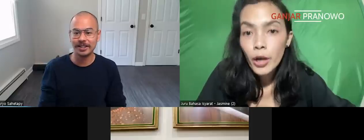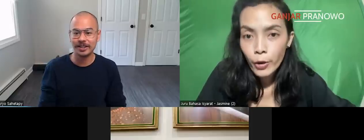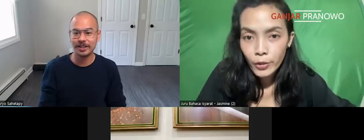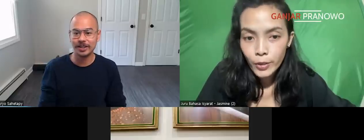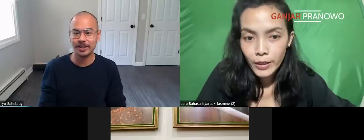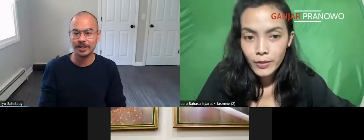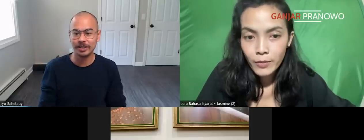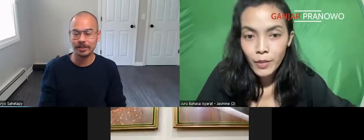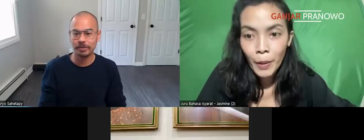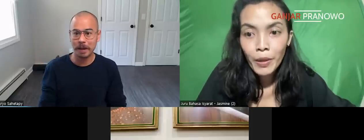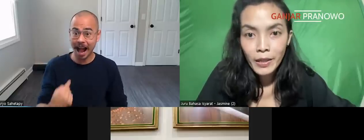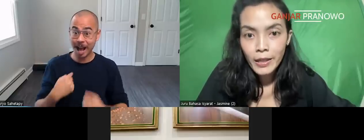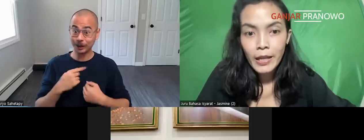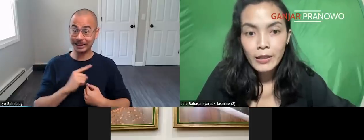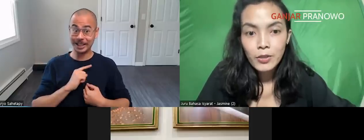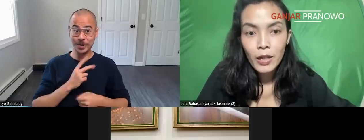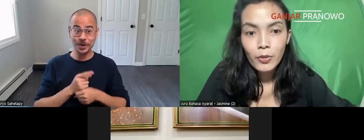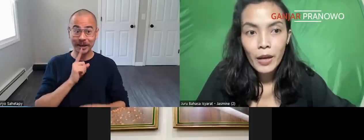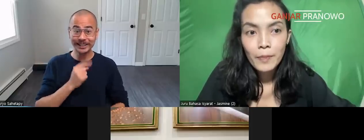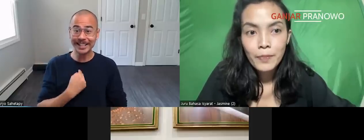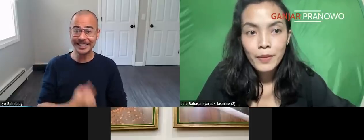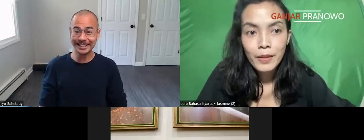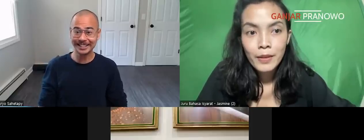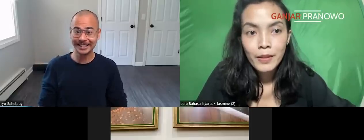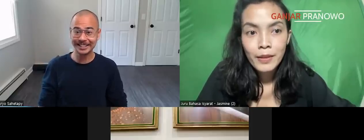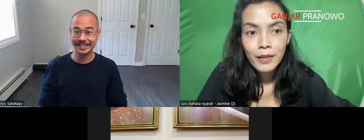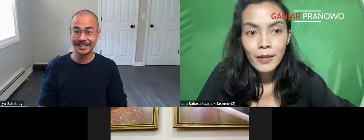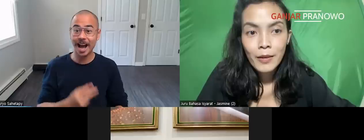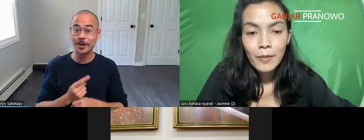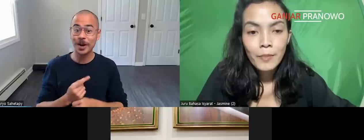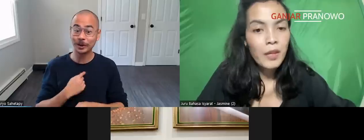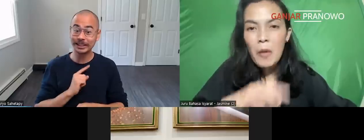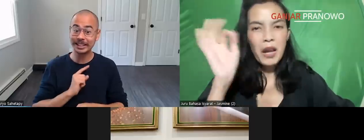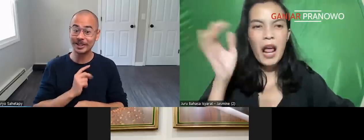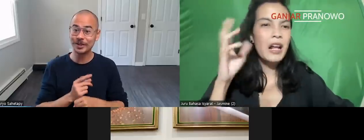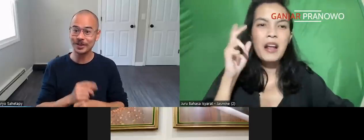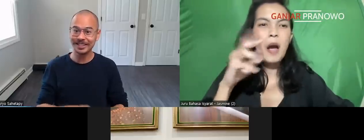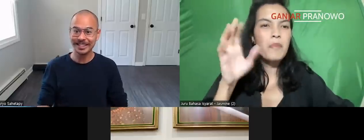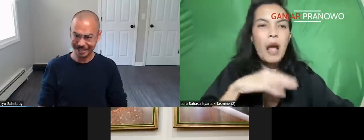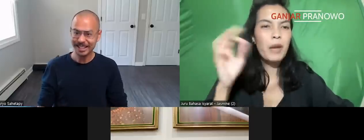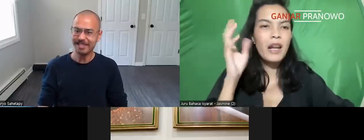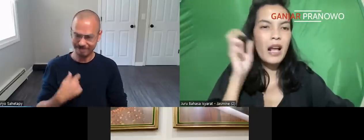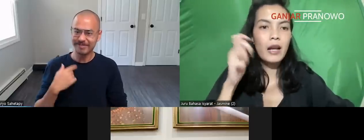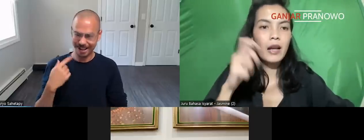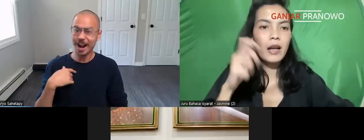tidak boleh orang tuli Bapak pernah dengar enggak soal itu Pak Oh belum belum saya belum pernah